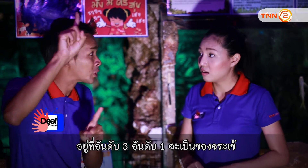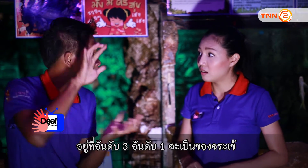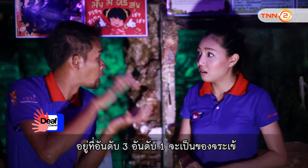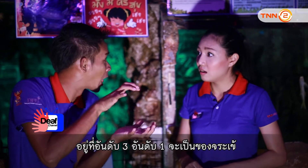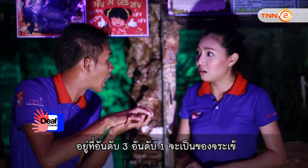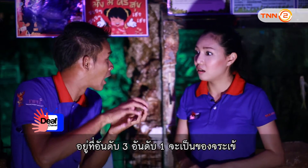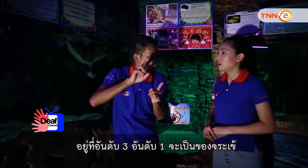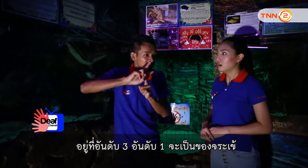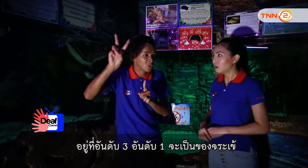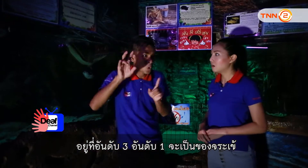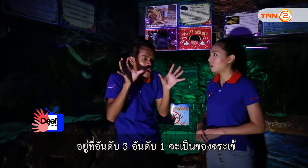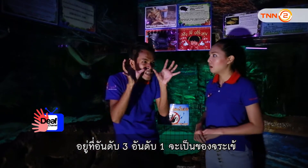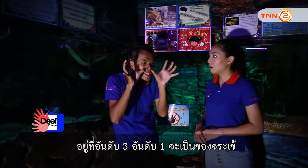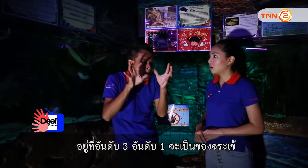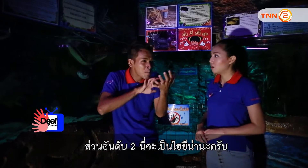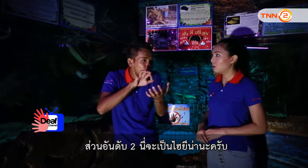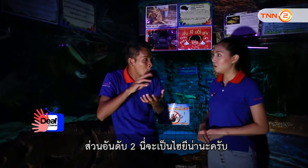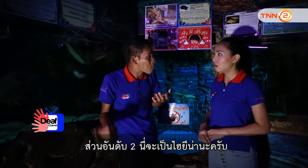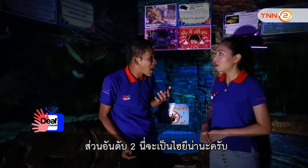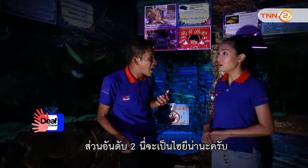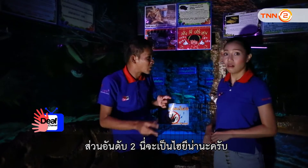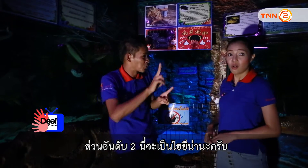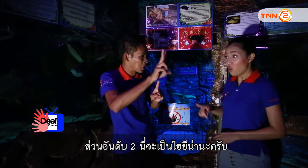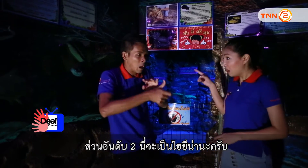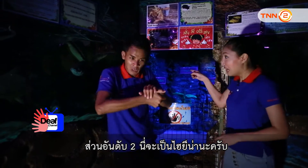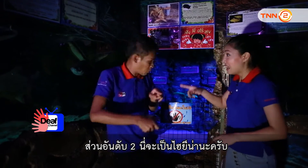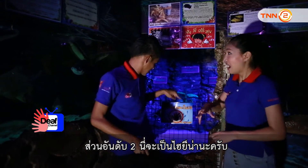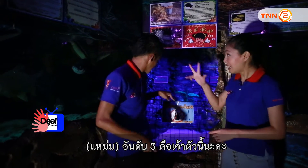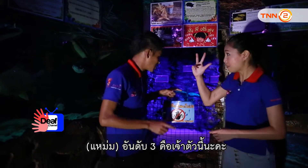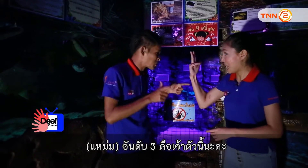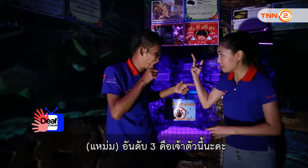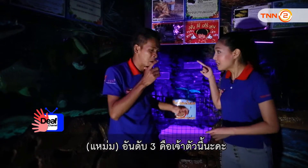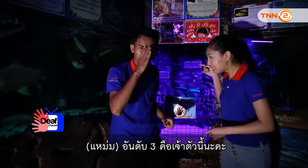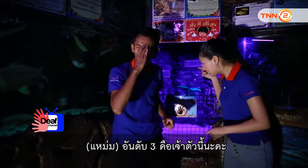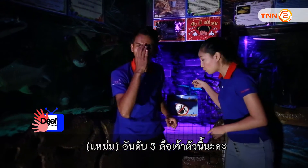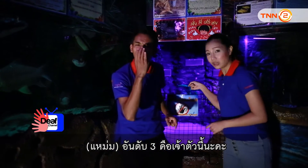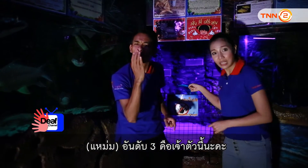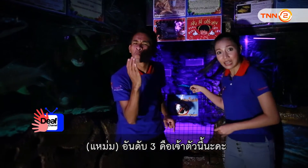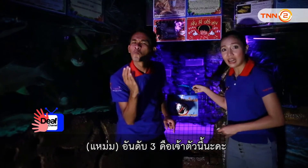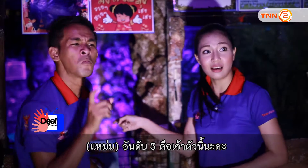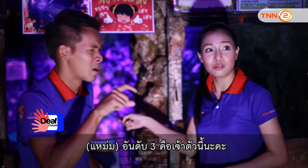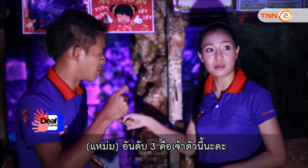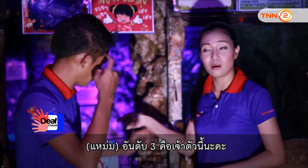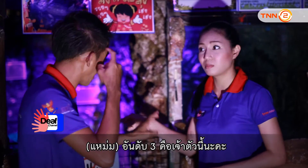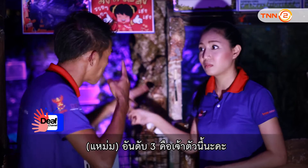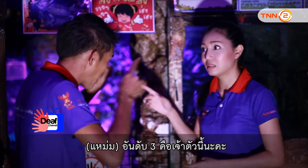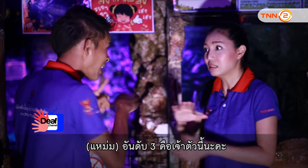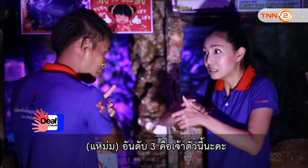อันดับ1จะเป็นของจระเข้ส่วนอันดับที่2ก็จะเป็นไฮยีน่านะครับ คือเจ้าตัวนี้นะคะคุณผู้ชม